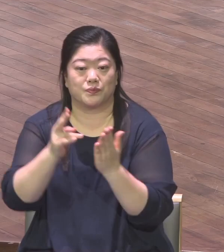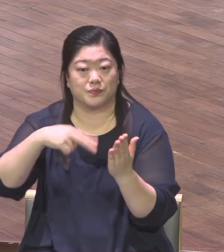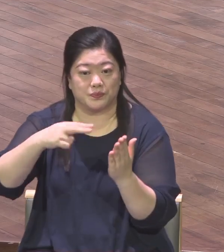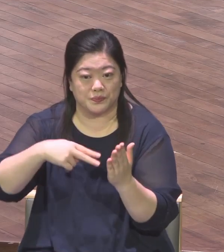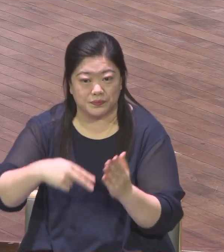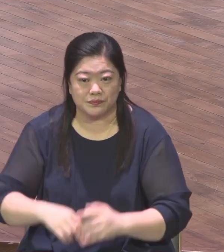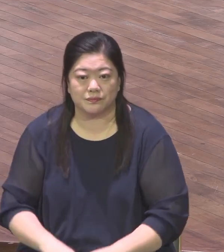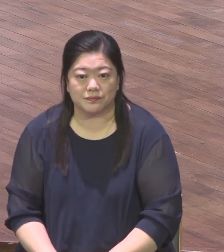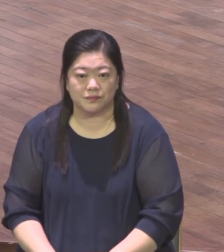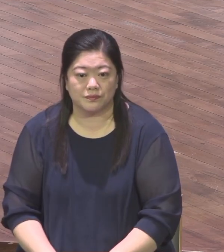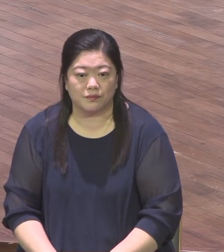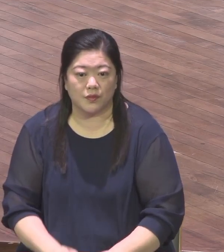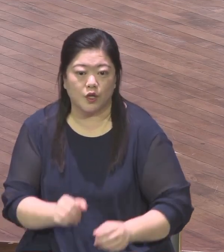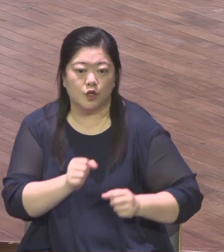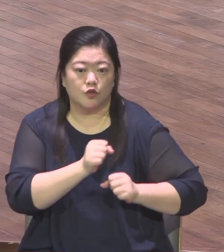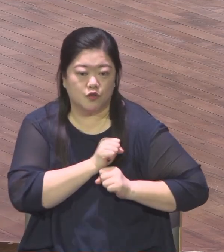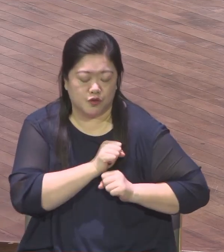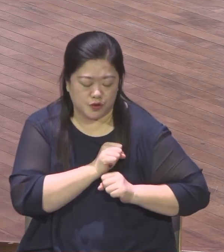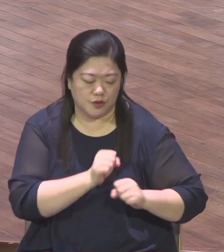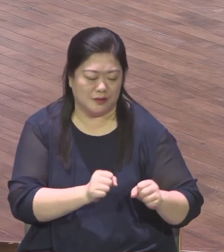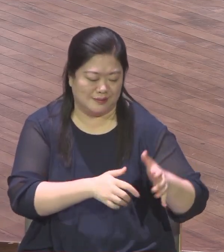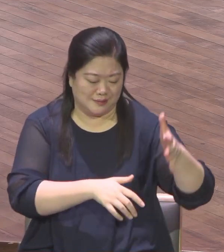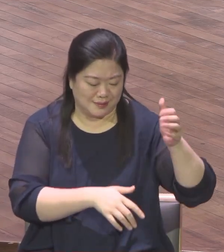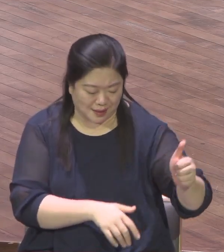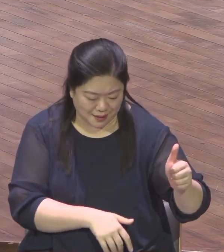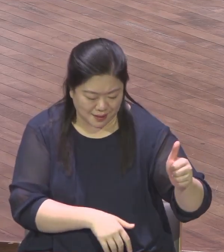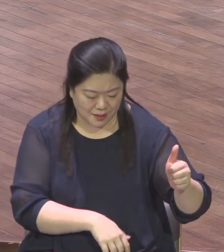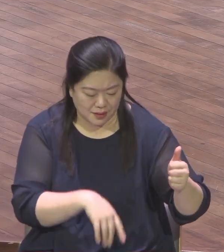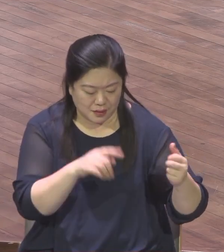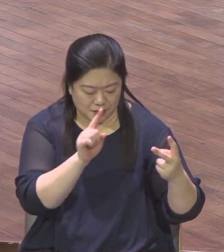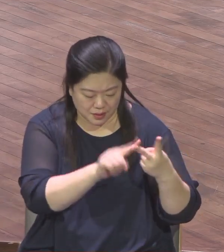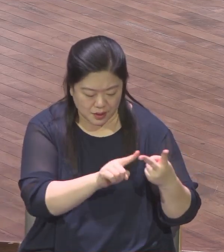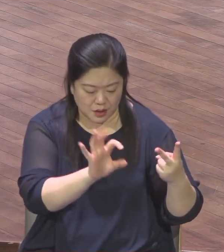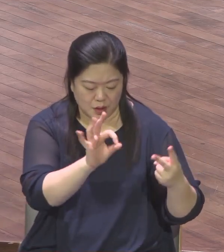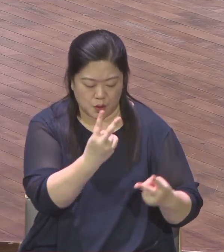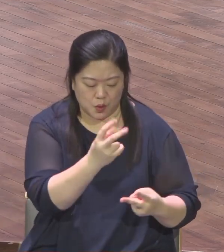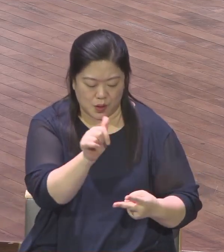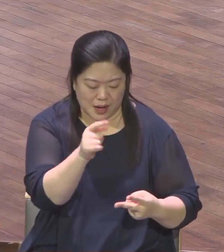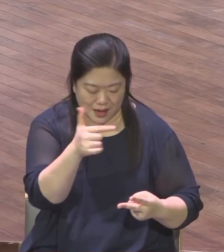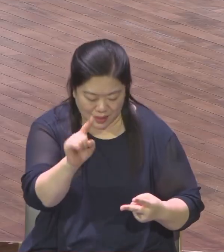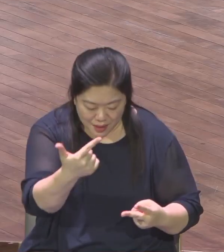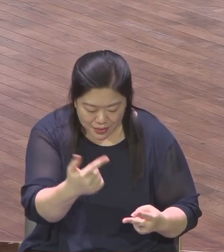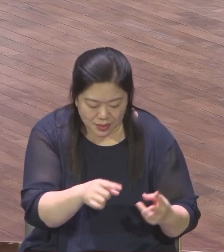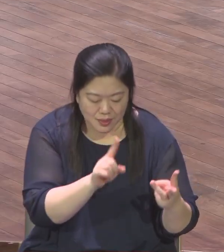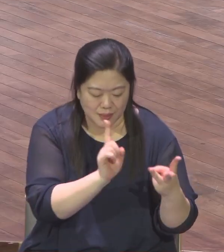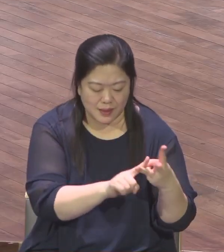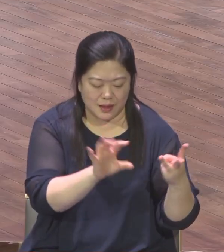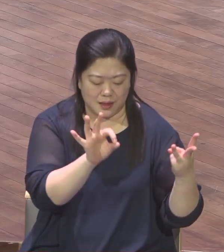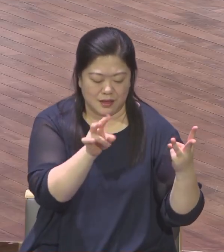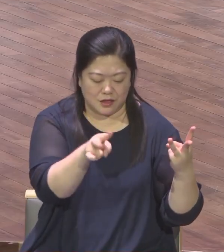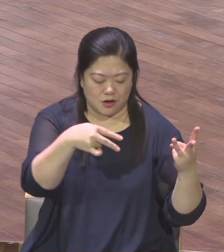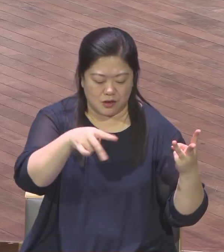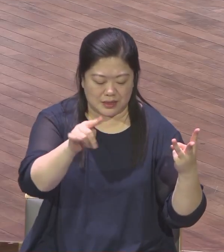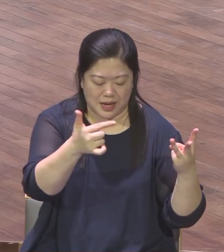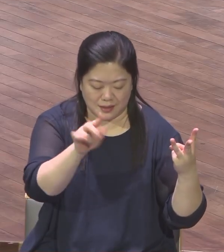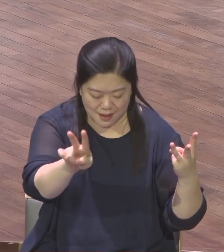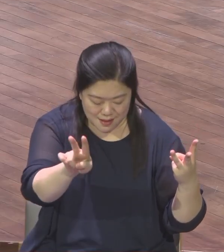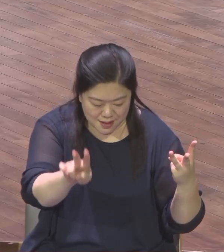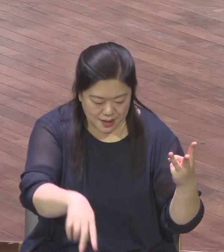이에 모든 군대의 지휘관과 가리아의 아들 요하난과 호시아의